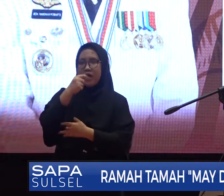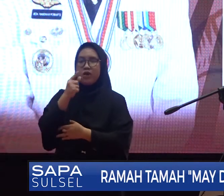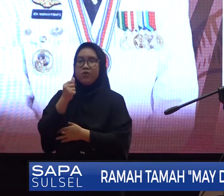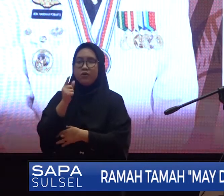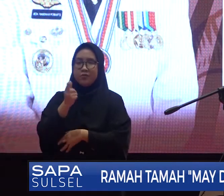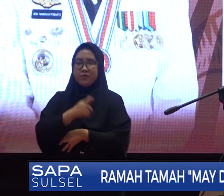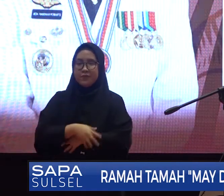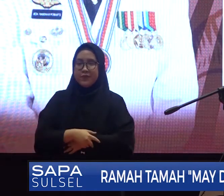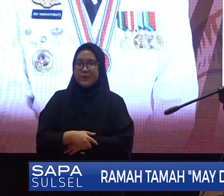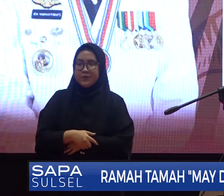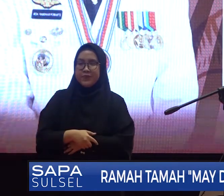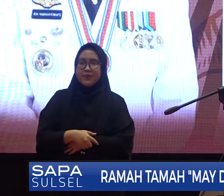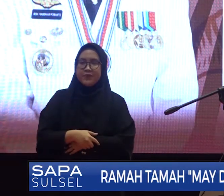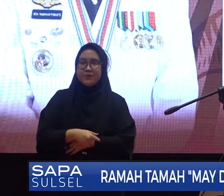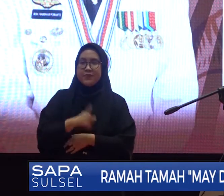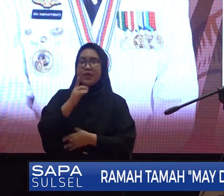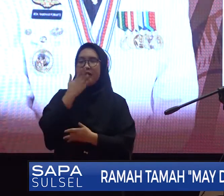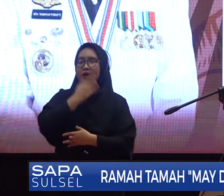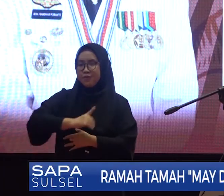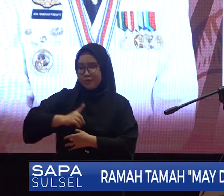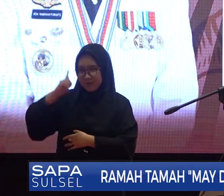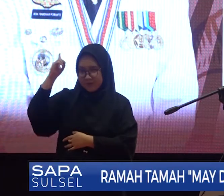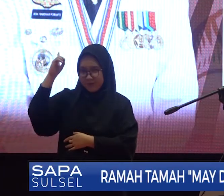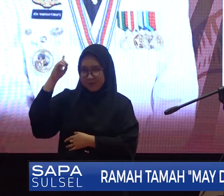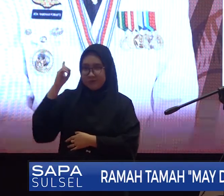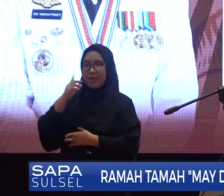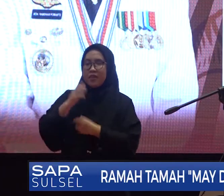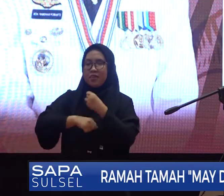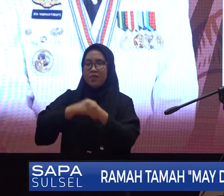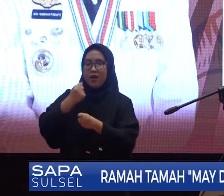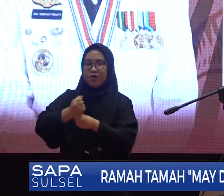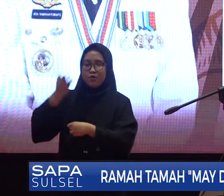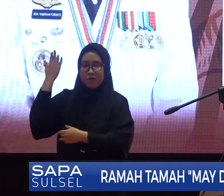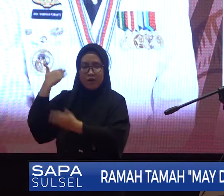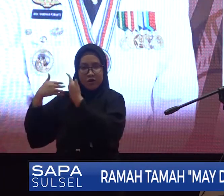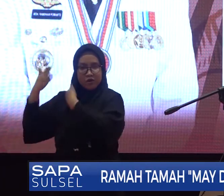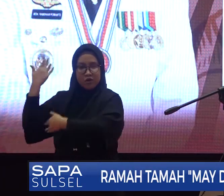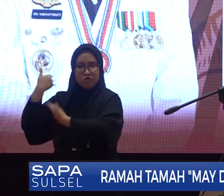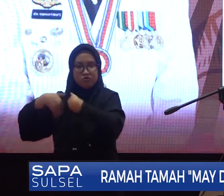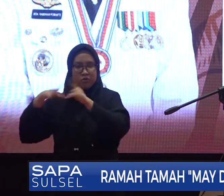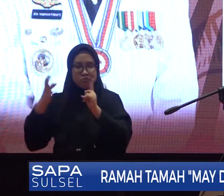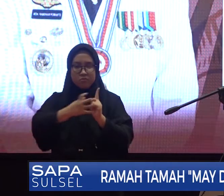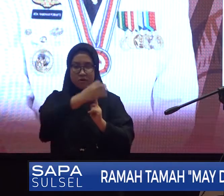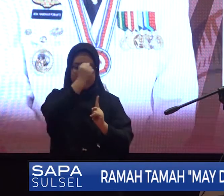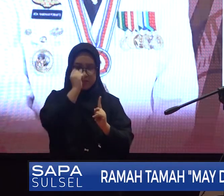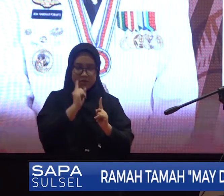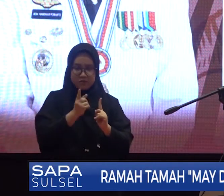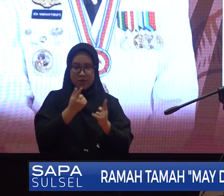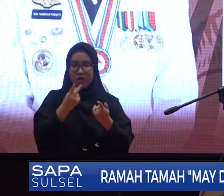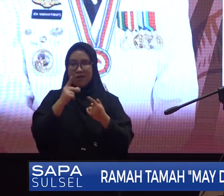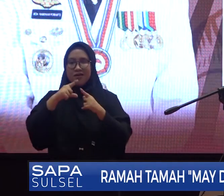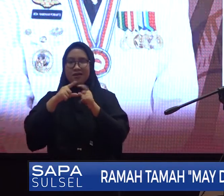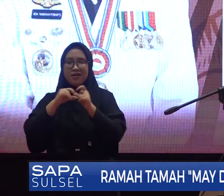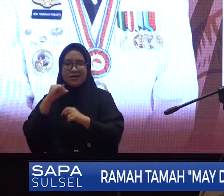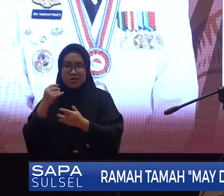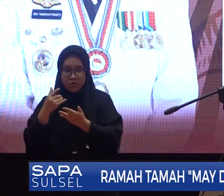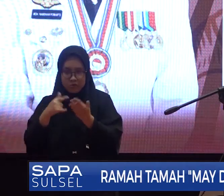lorong-lorong sehingga Alhamdulillah tahun lalu kita sudah berhasil menekan G raso